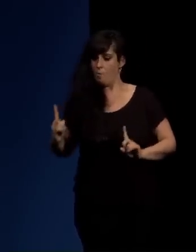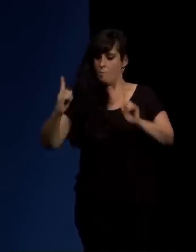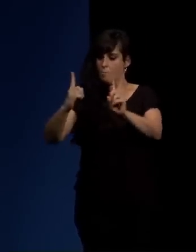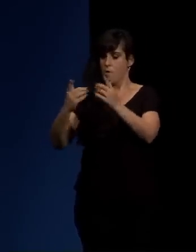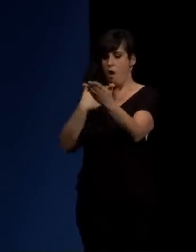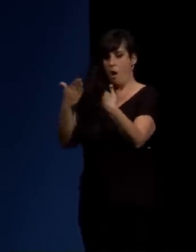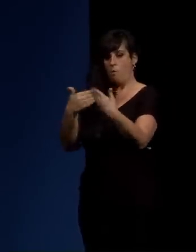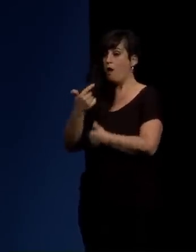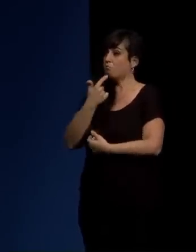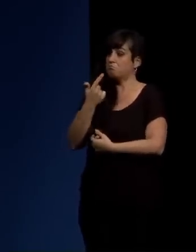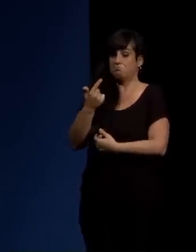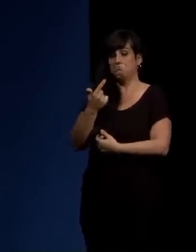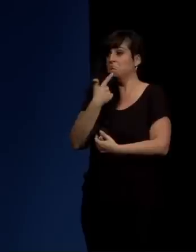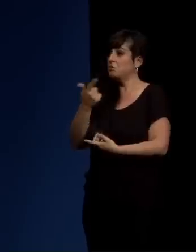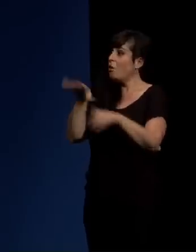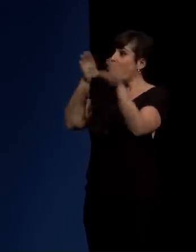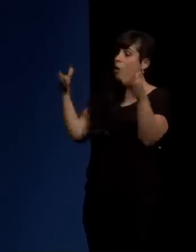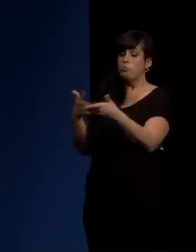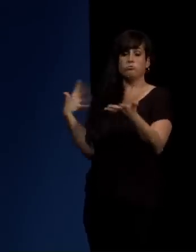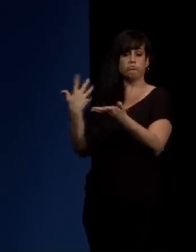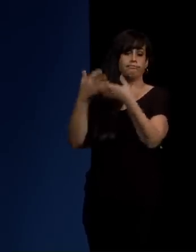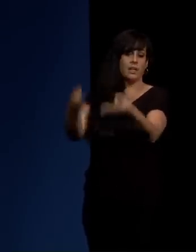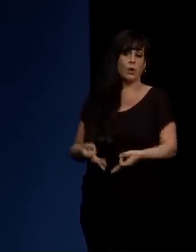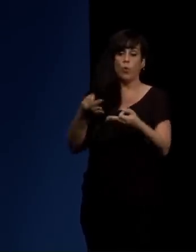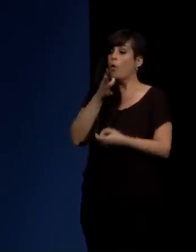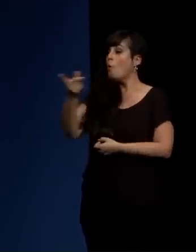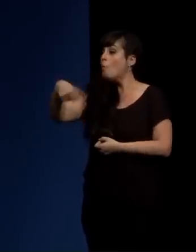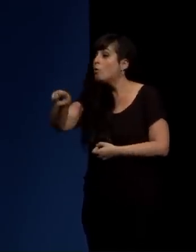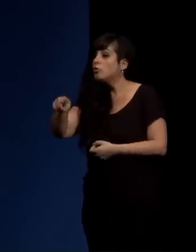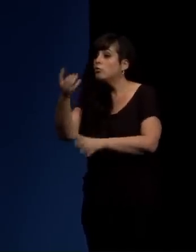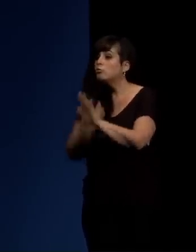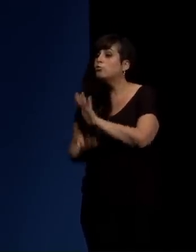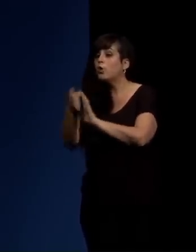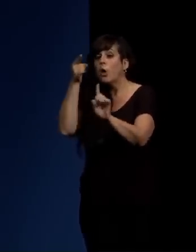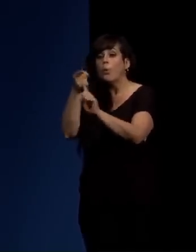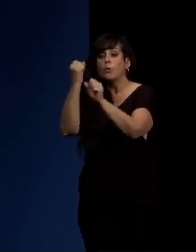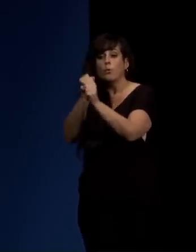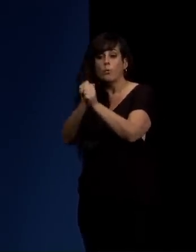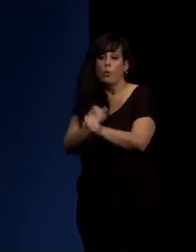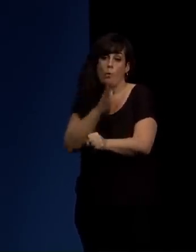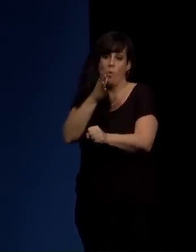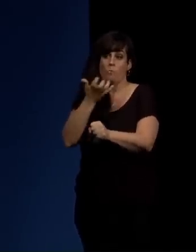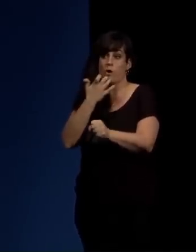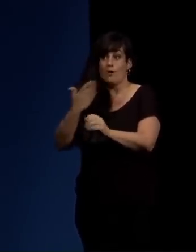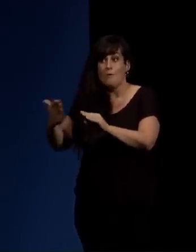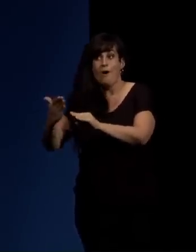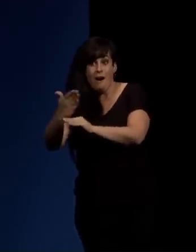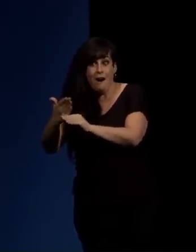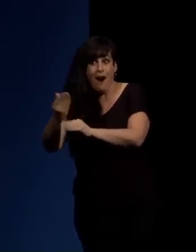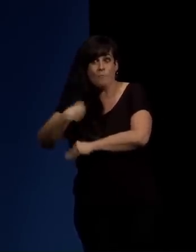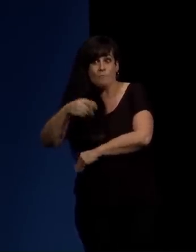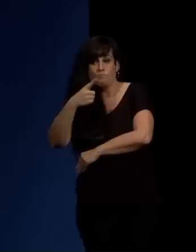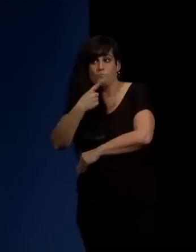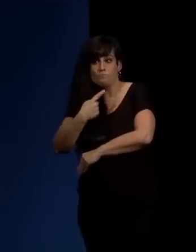que el mundo sempre foi así, porque vosotros estáis hechos para trabajar, porque cando estáis cortando caña cantáis. E